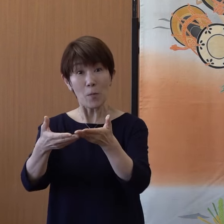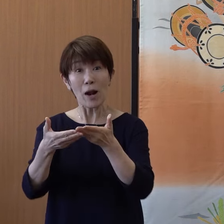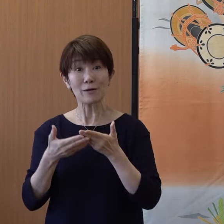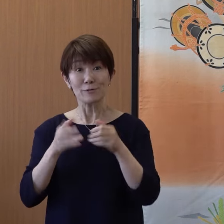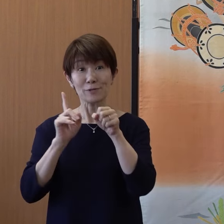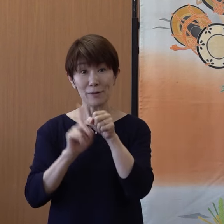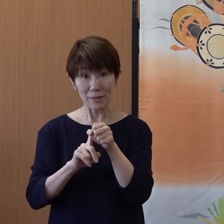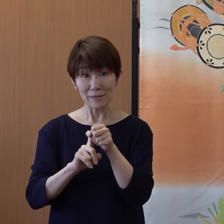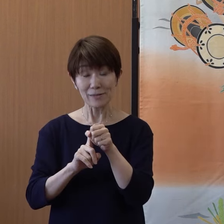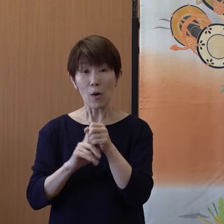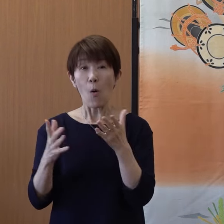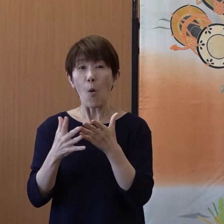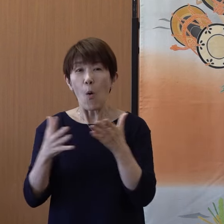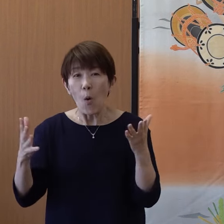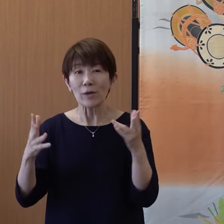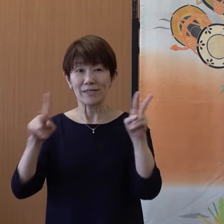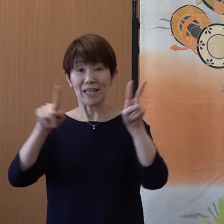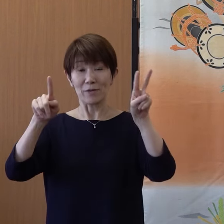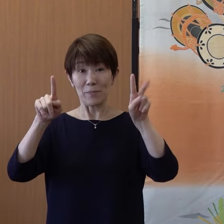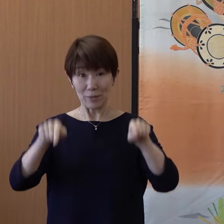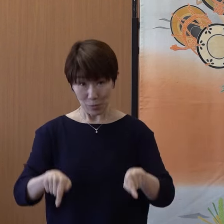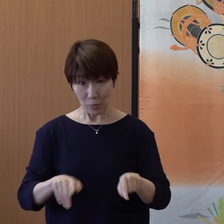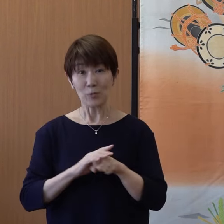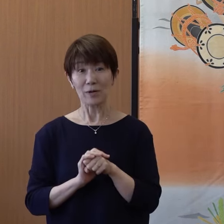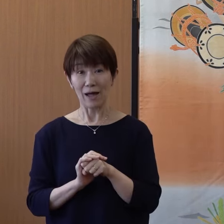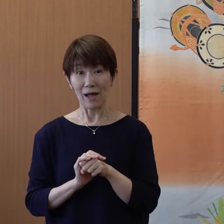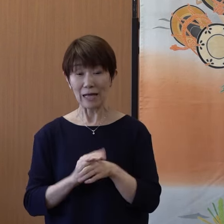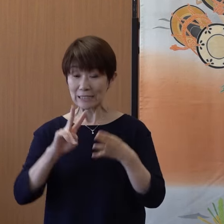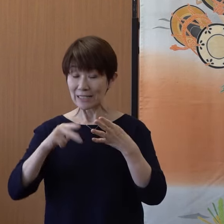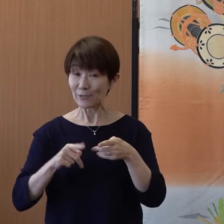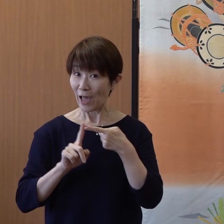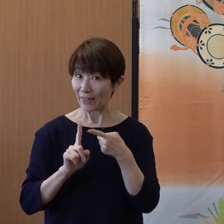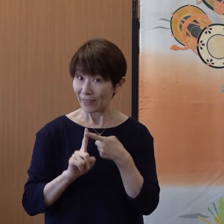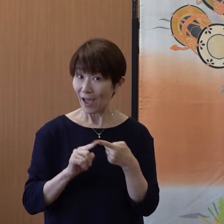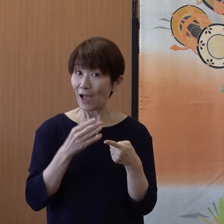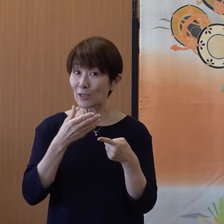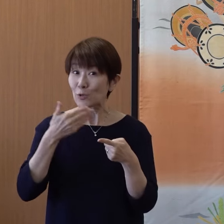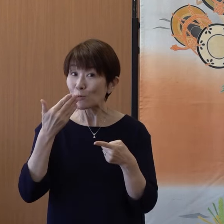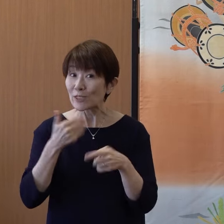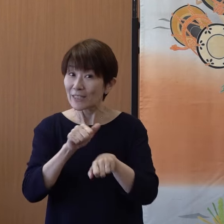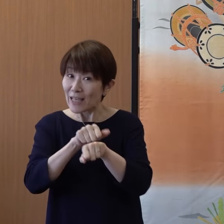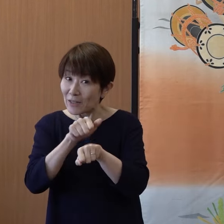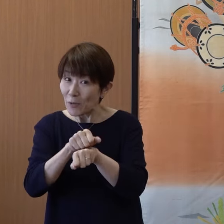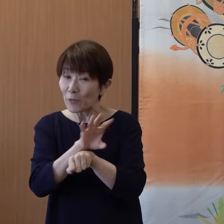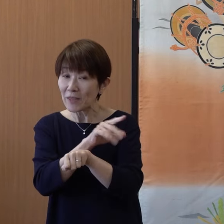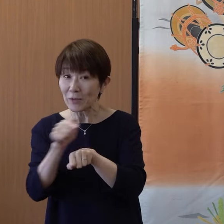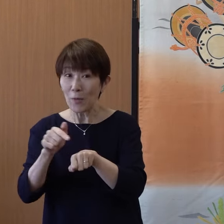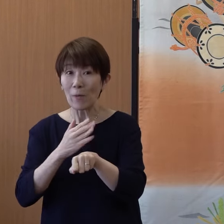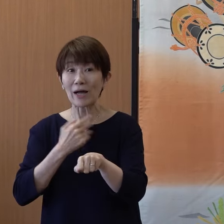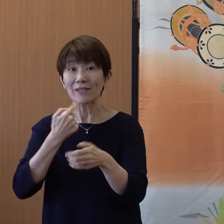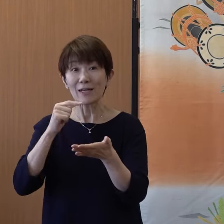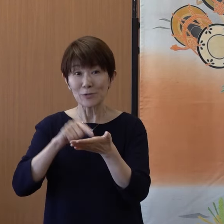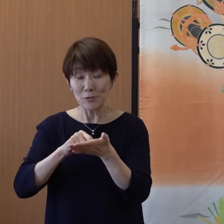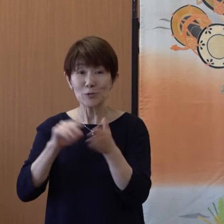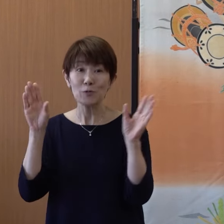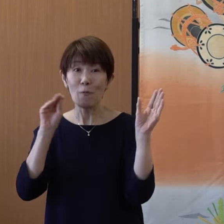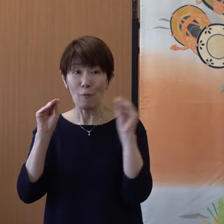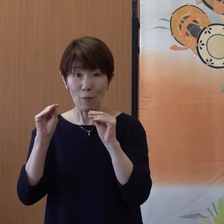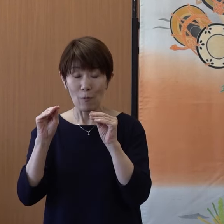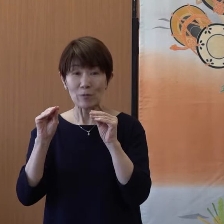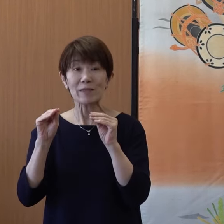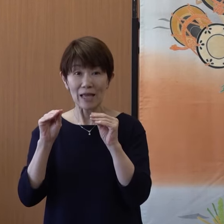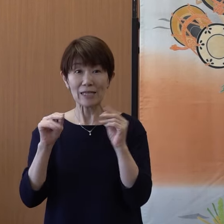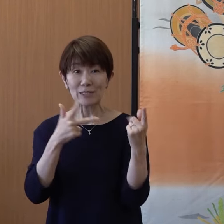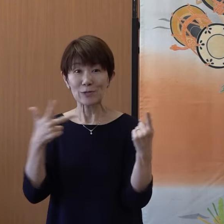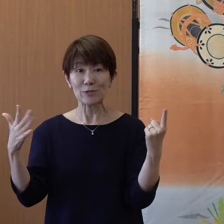大規模イベントや旬の食材といった分かりやすい情報を中心に週1回程度の配信を考え